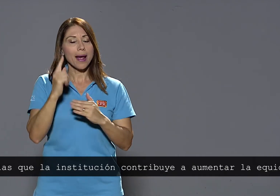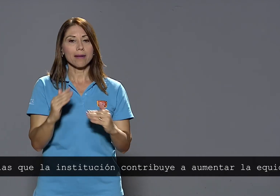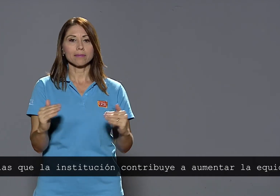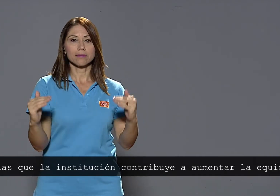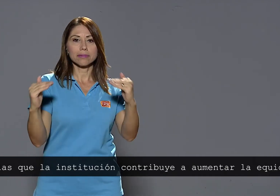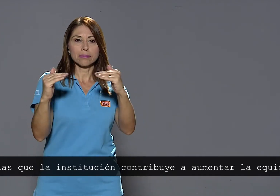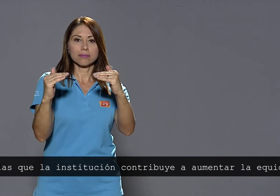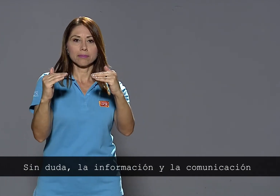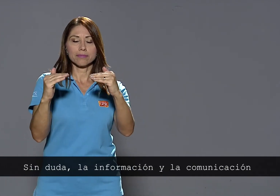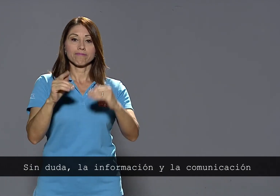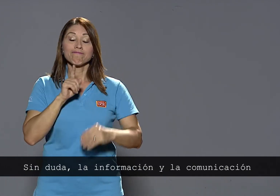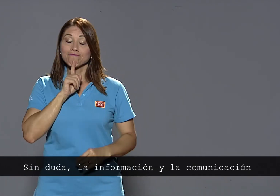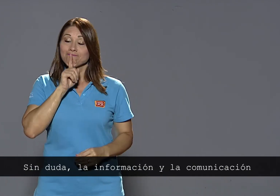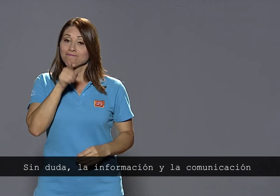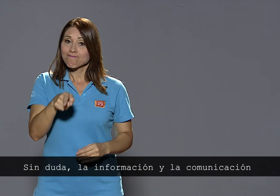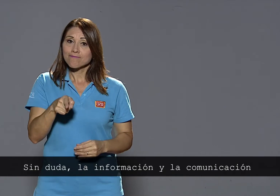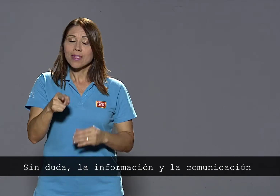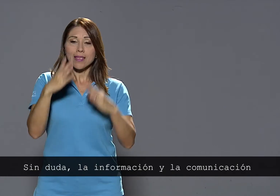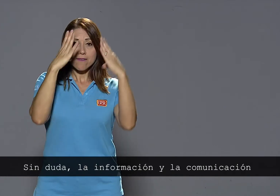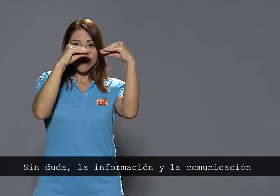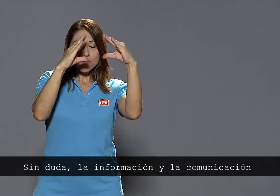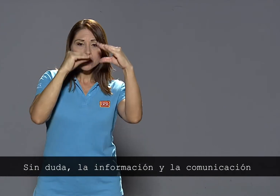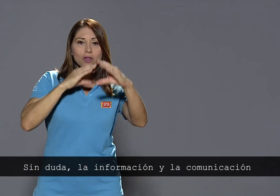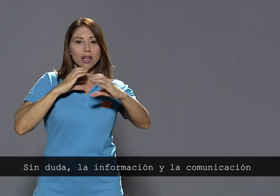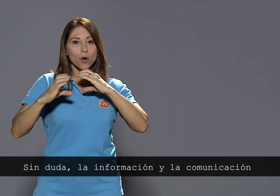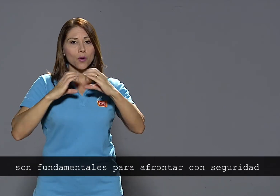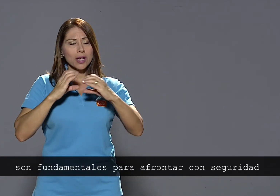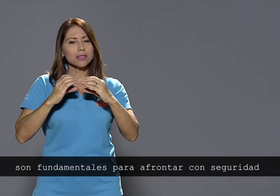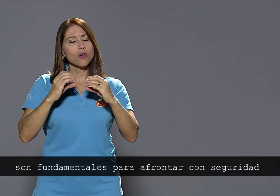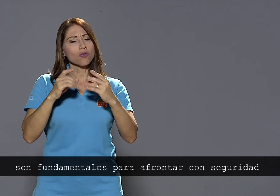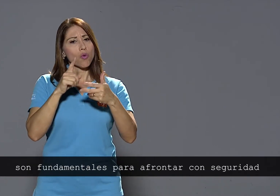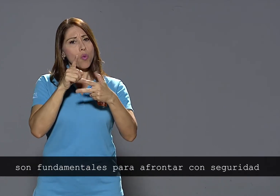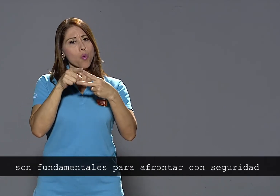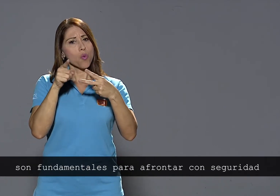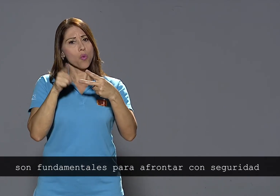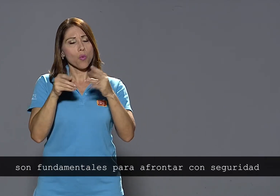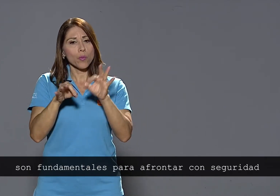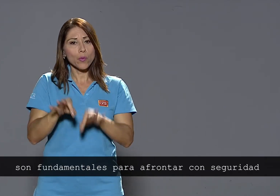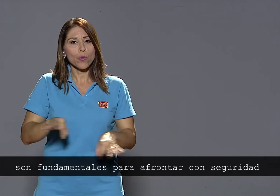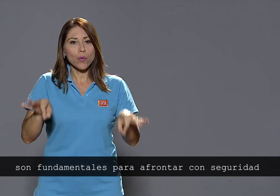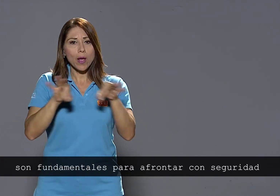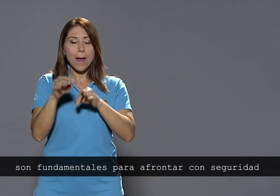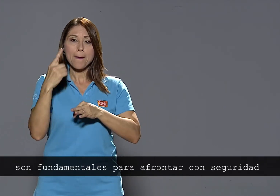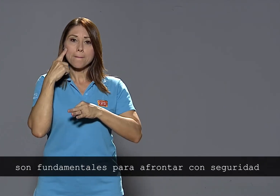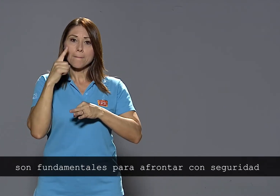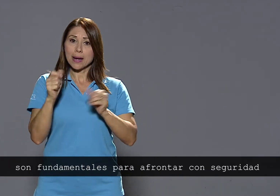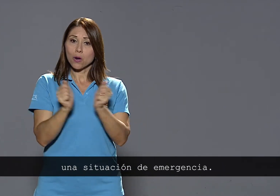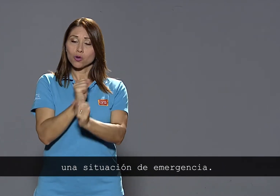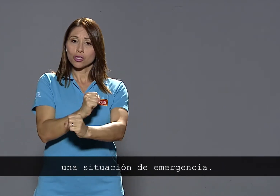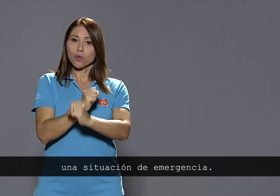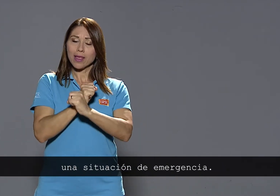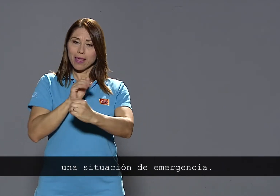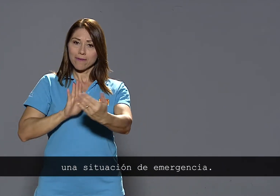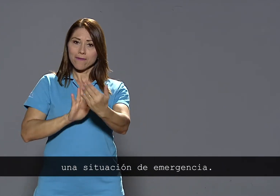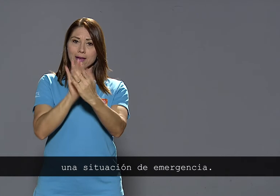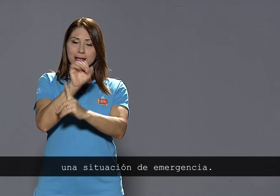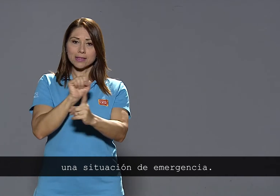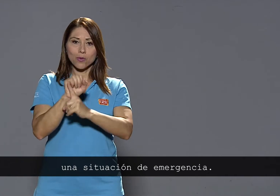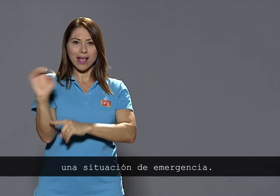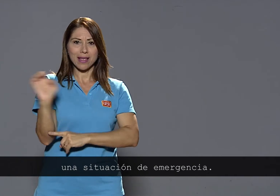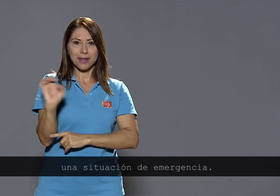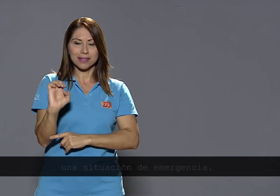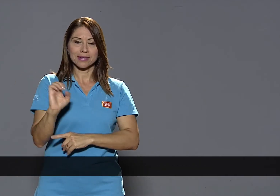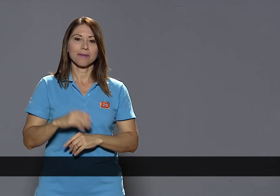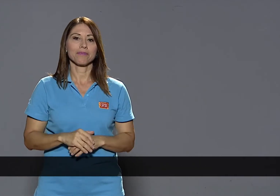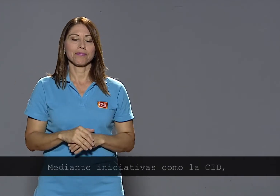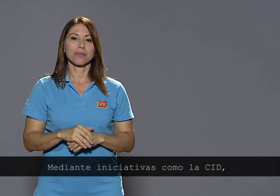equidad. Sin duda, la información y la comunicación son fundamentales para afrontar con seguridad una situación de